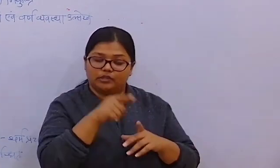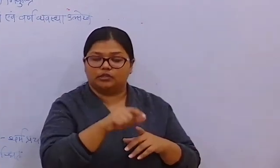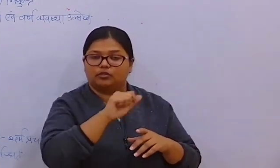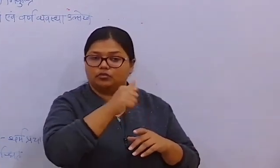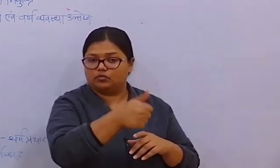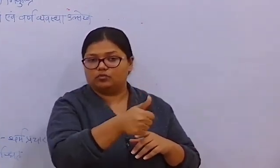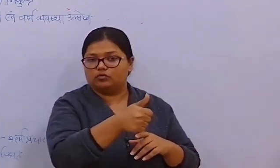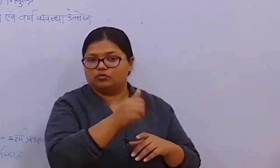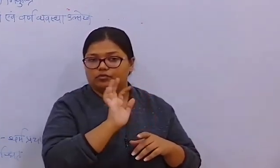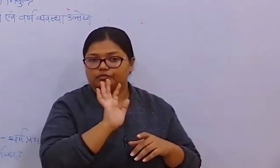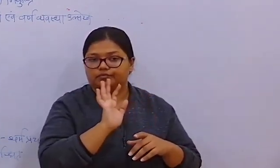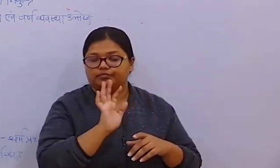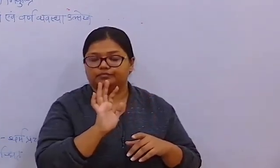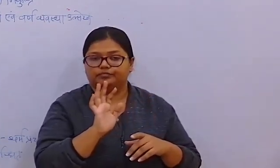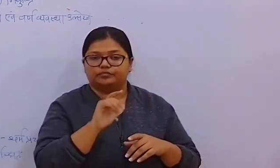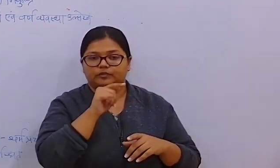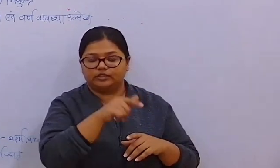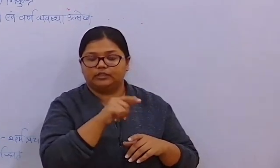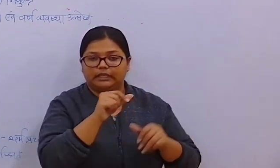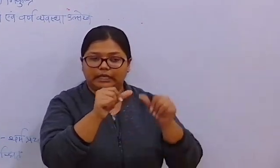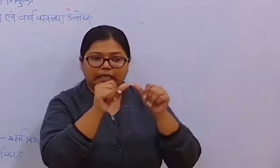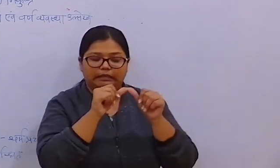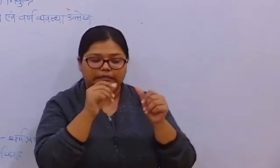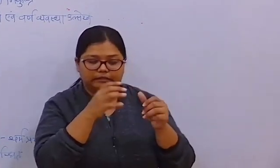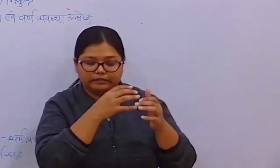7 नाम मैं लिखा दे रहा हूँ,